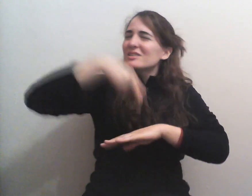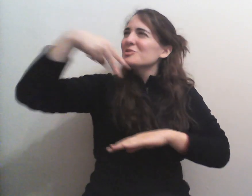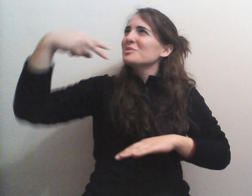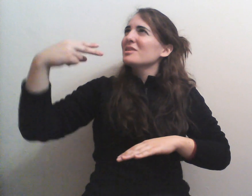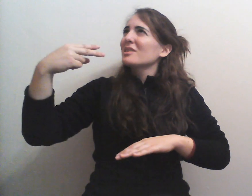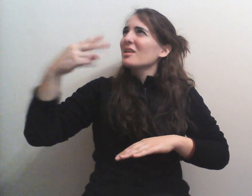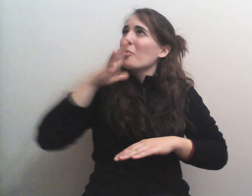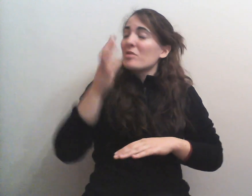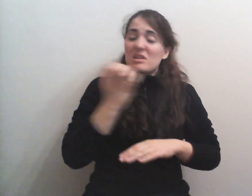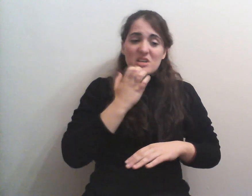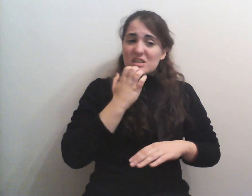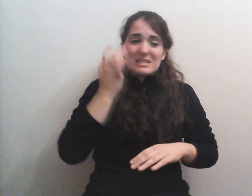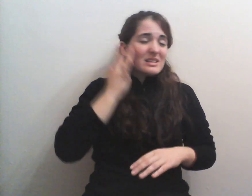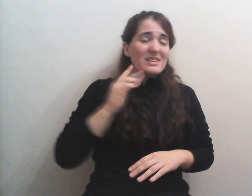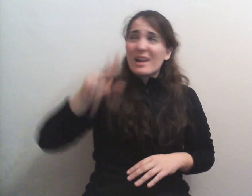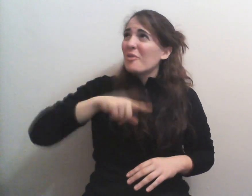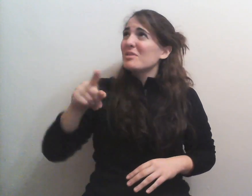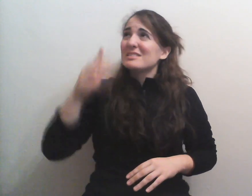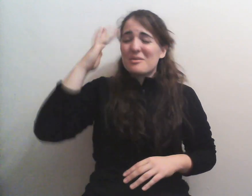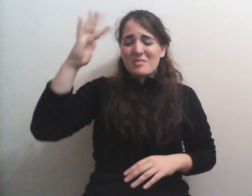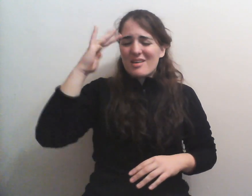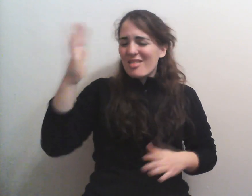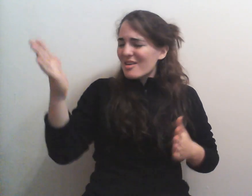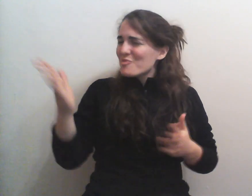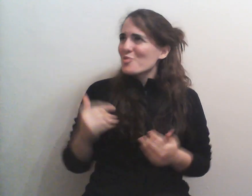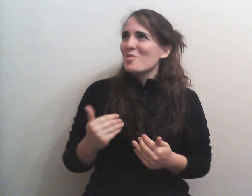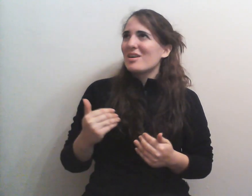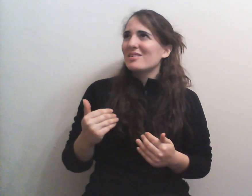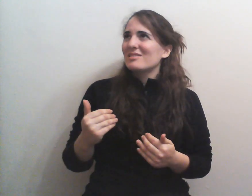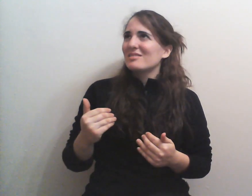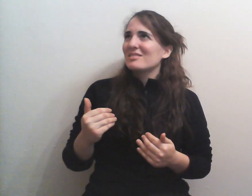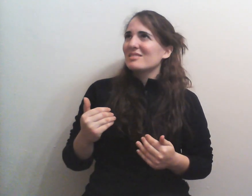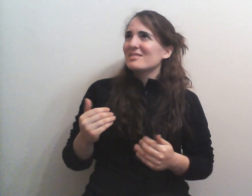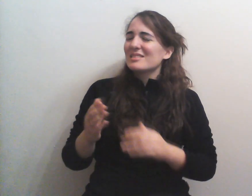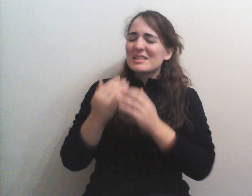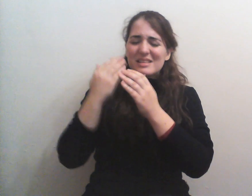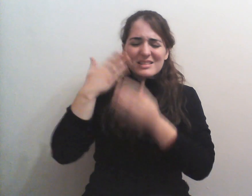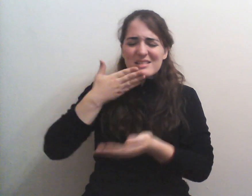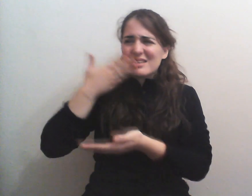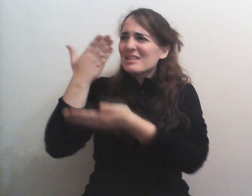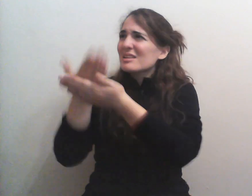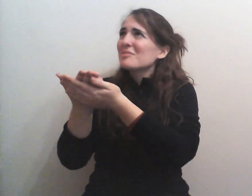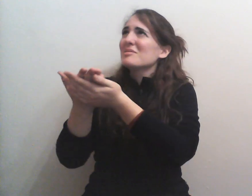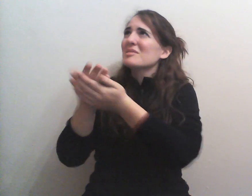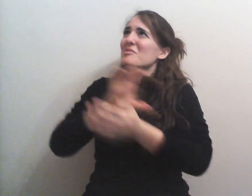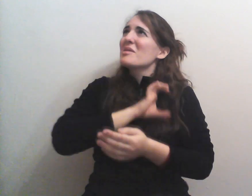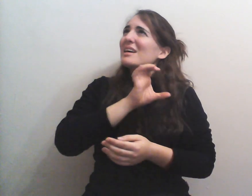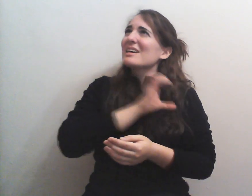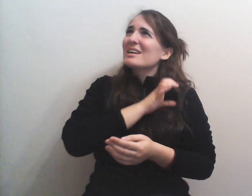esperanza. Oh, Señor, te pedimos, Dios, que el mensaje de Cristo crucificado y resucitado salte en